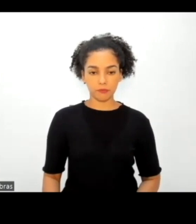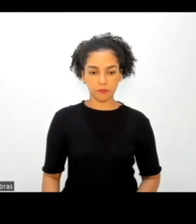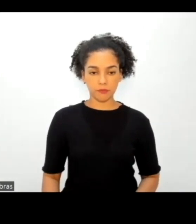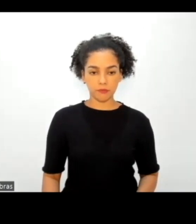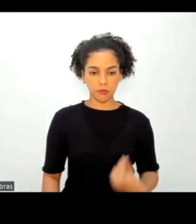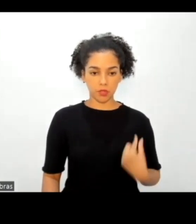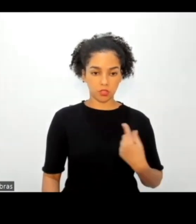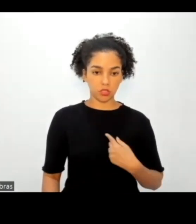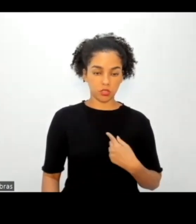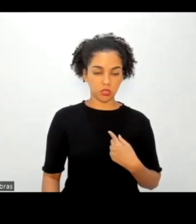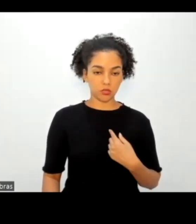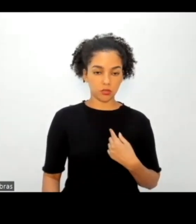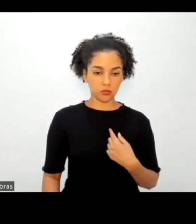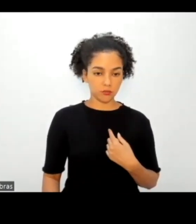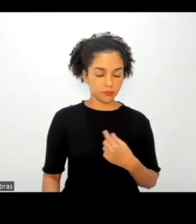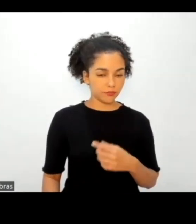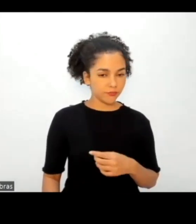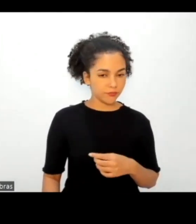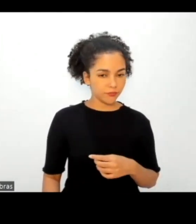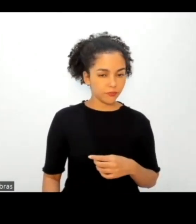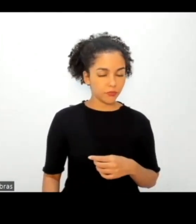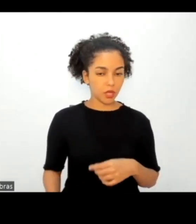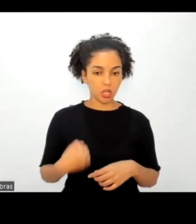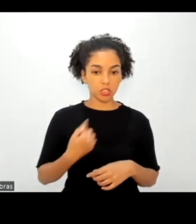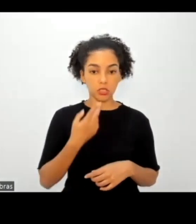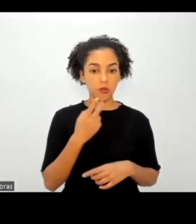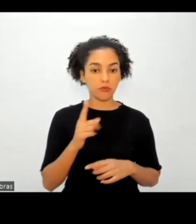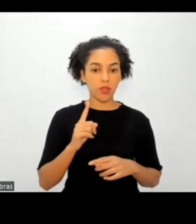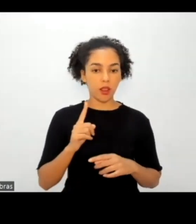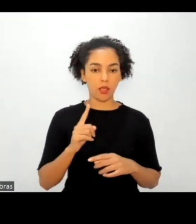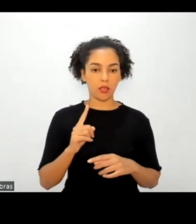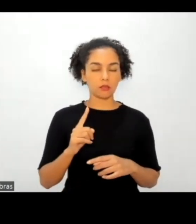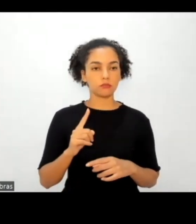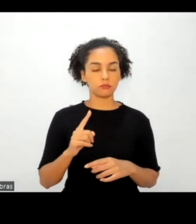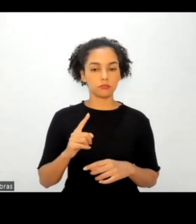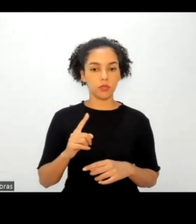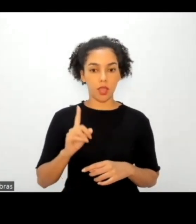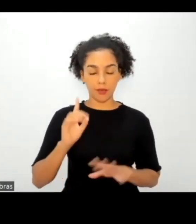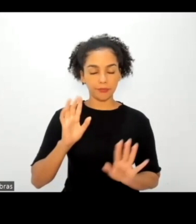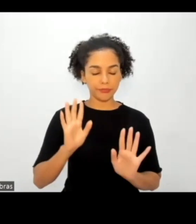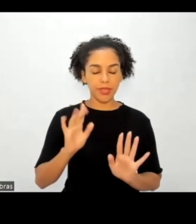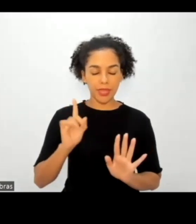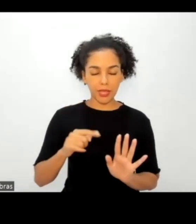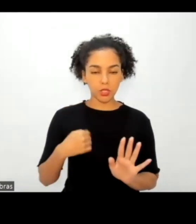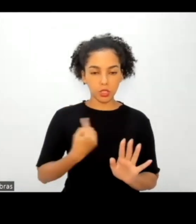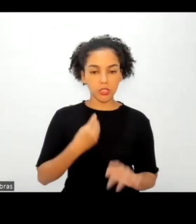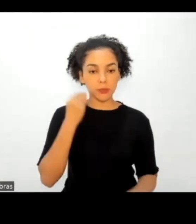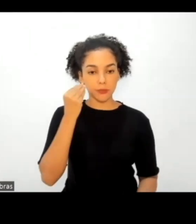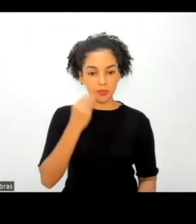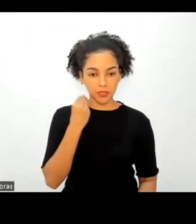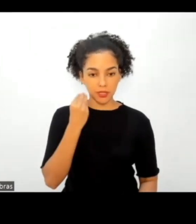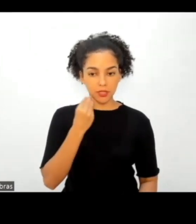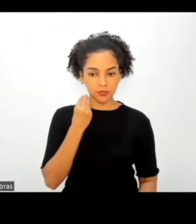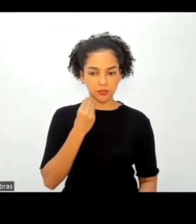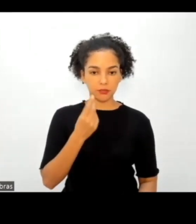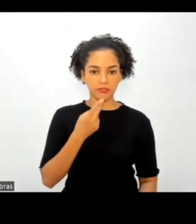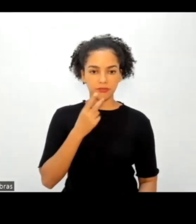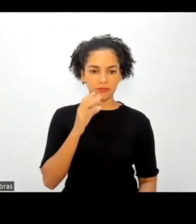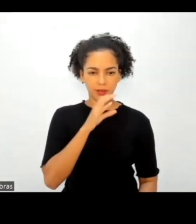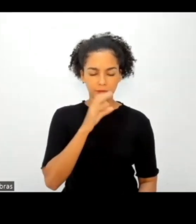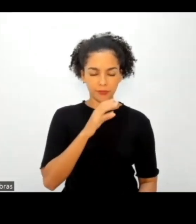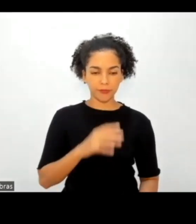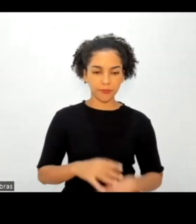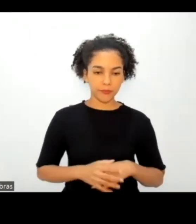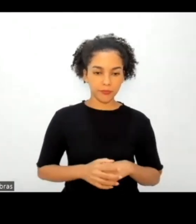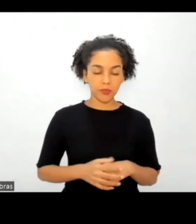fala de um lugar abstrato, né? Nesse momento, inclusive, muito recentemente, estou como docente aqui do FBJN, mas a gente